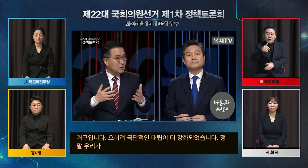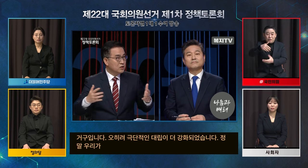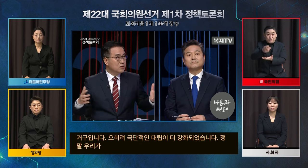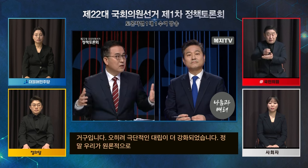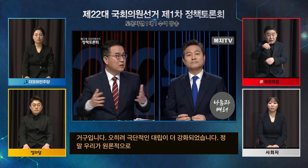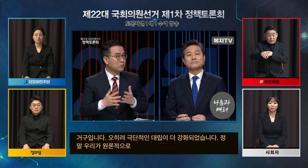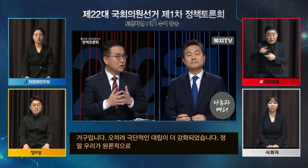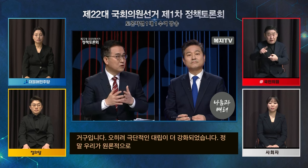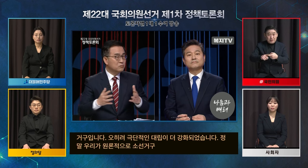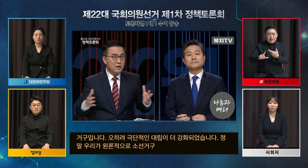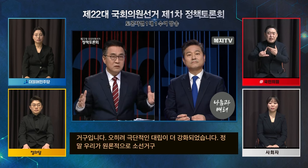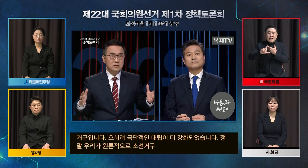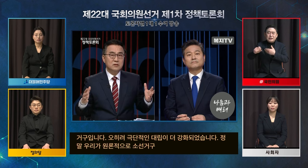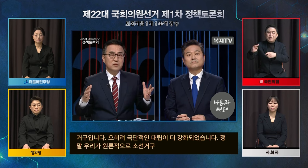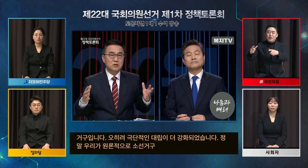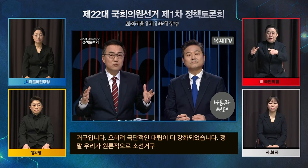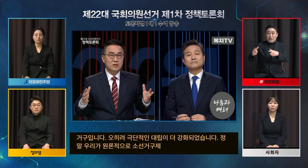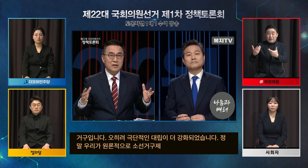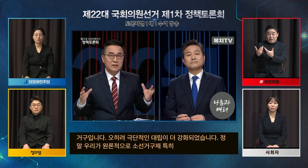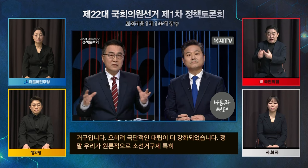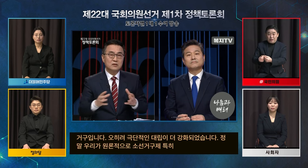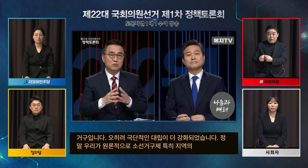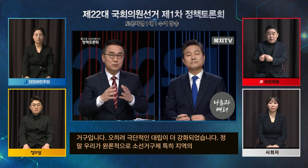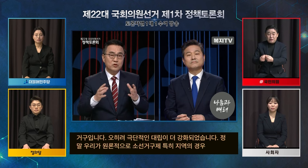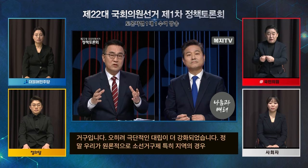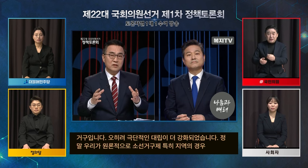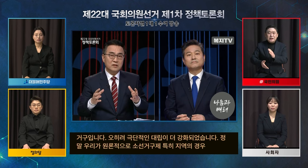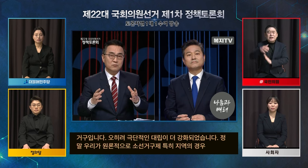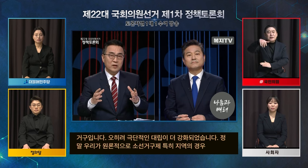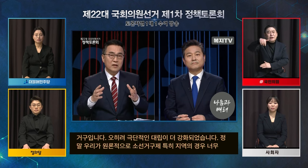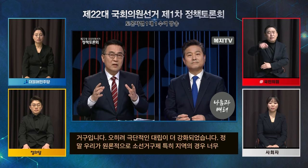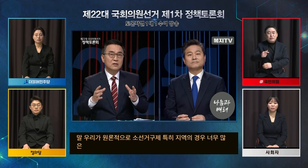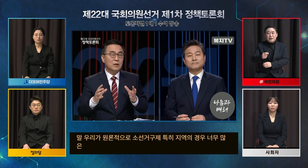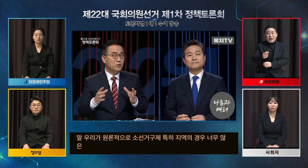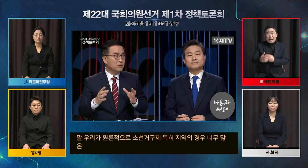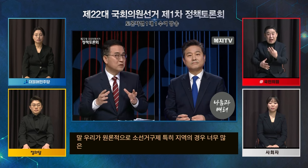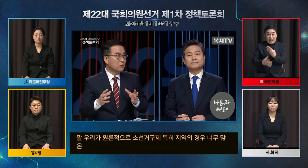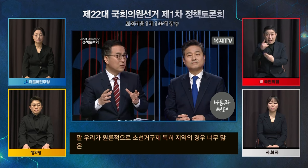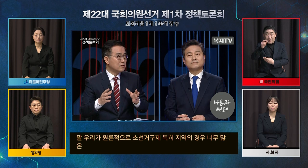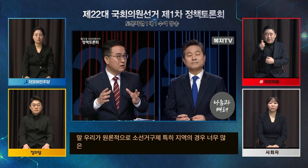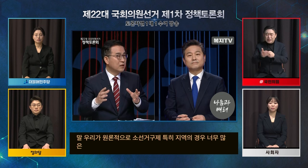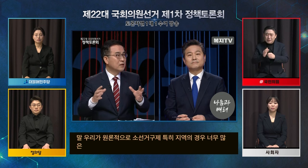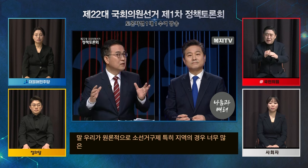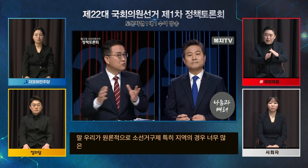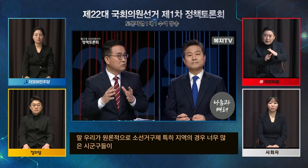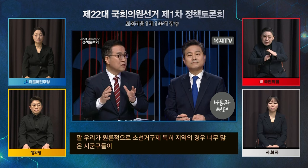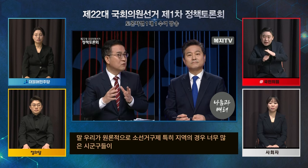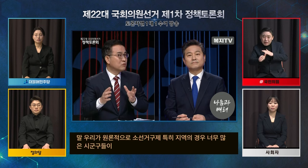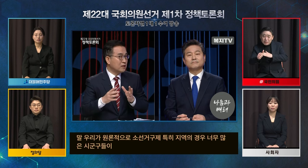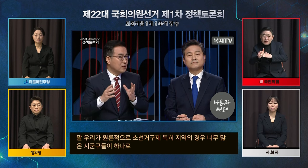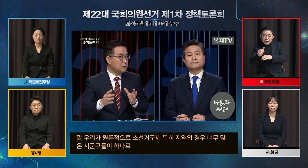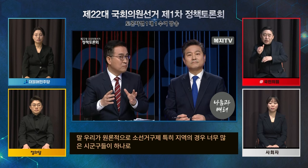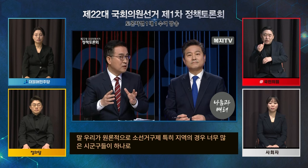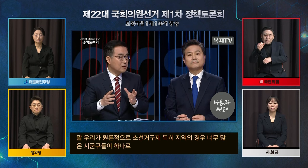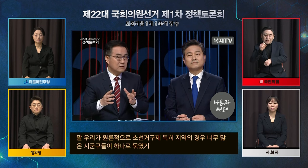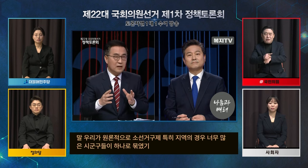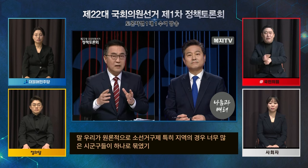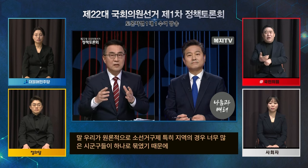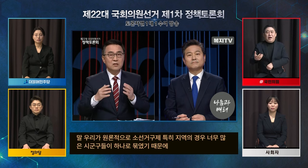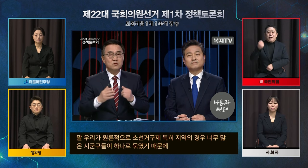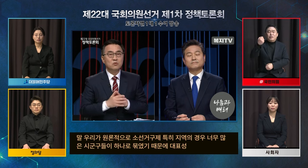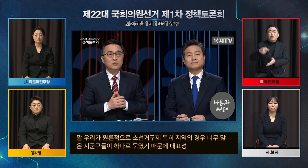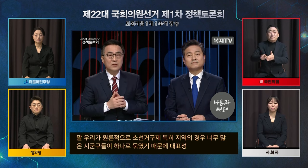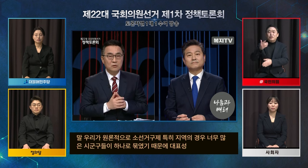지역의 경우는 너무 많은 지금 시군들이 하나의 선거구로 묶여져 있기 때문에 그 대표성 차원에서 이걸 중대선거구로 하기 힘듭니다.